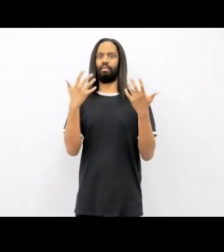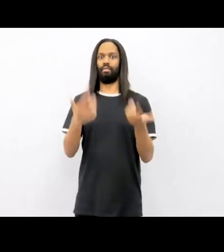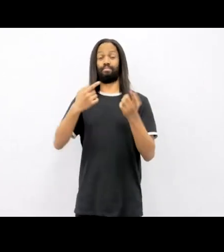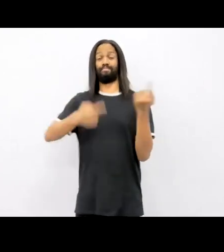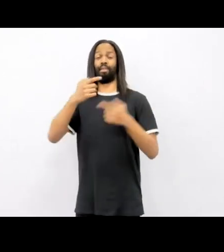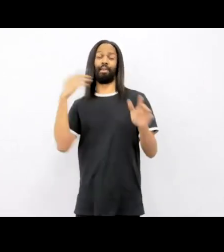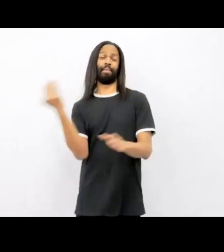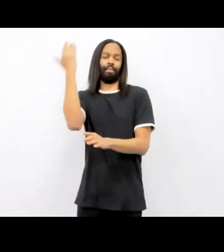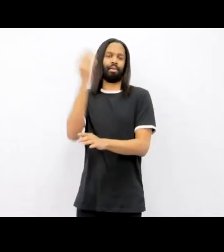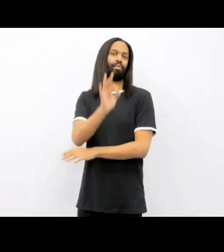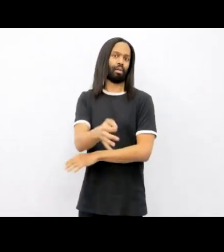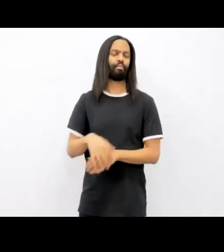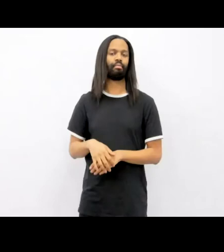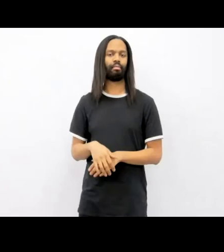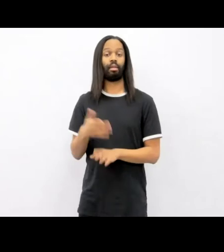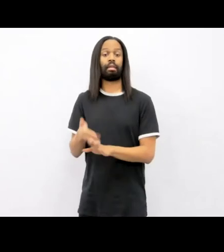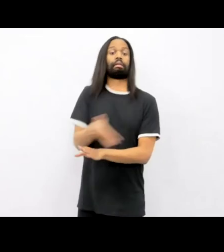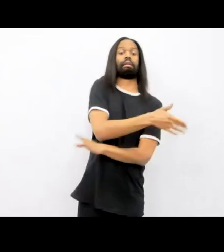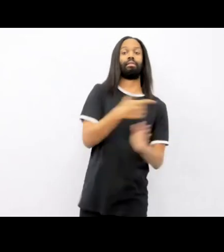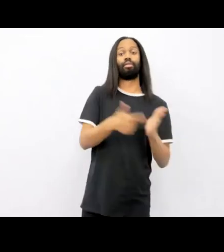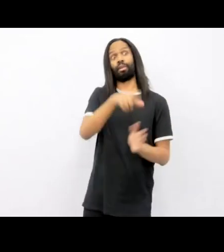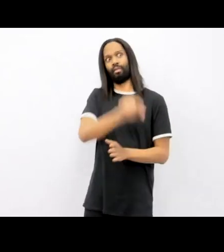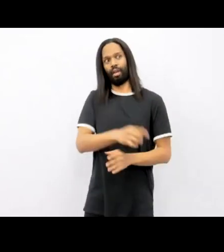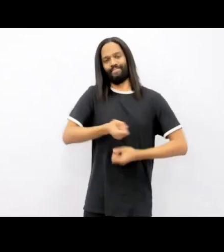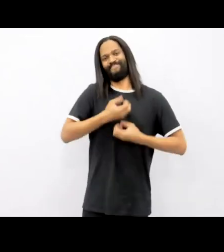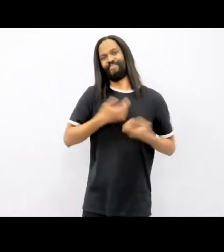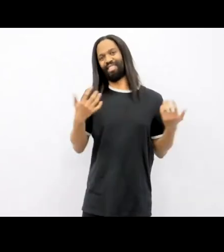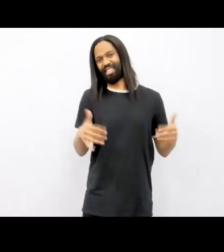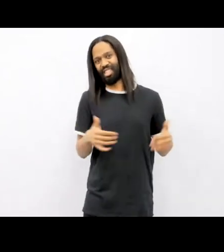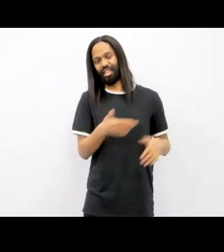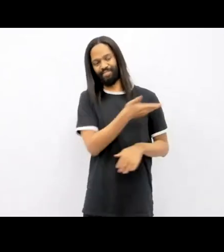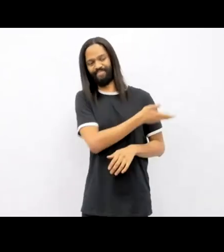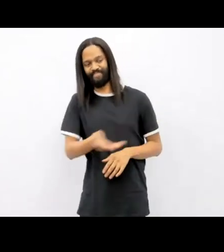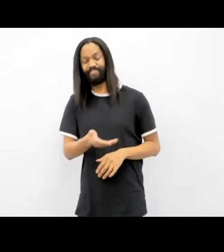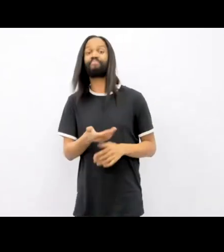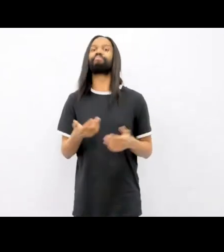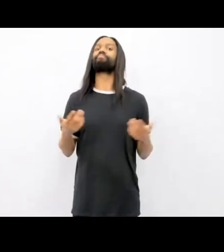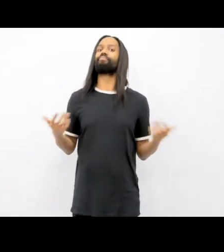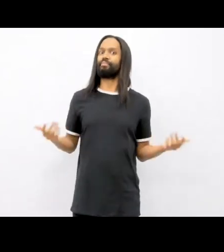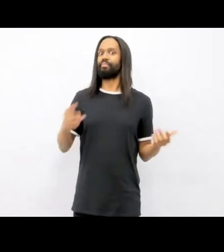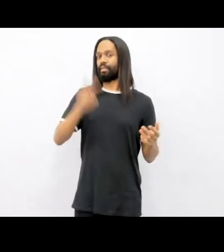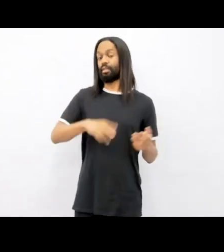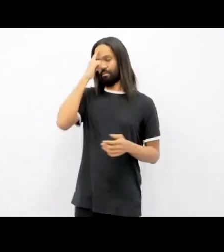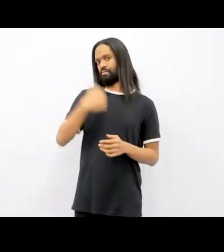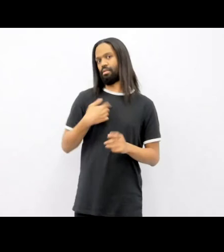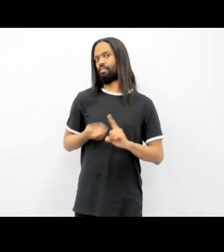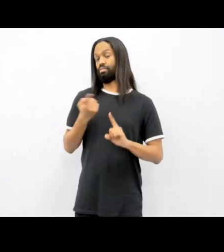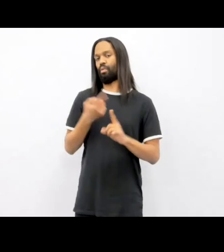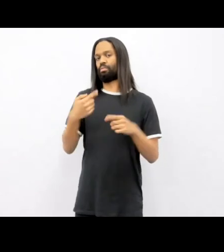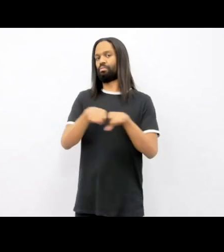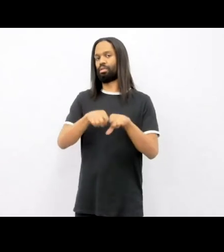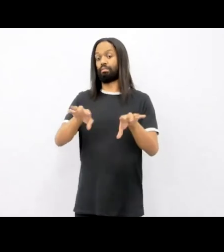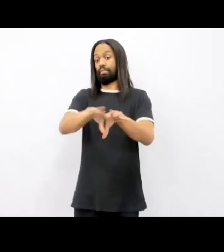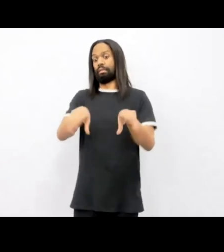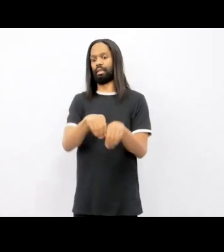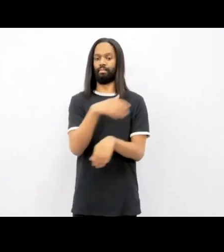le dire tout au long de l'année 2020. Il est pour moi très important, ainsi que pour l'ensemble de l'équipe municipale